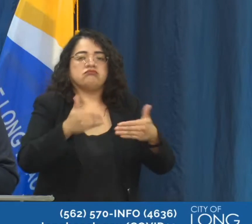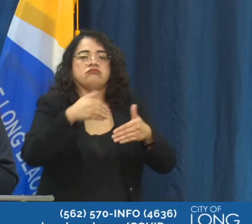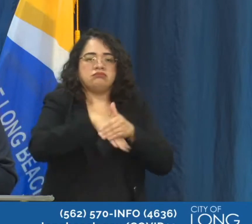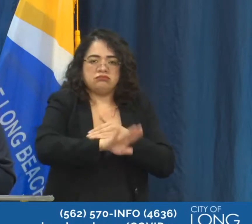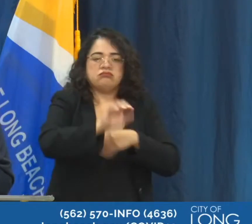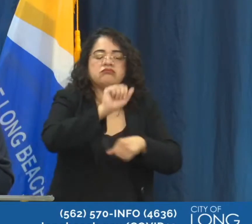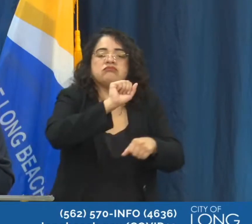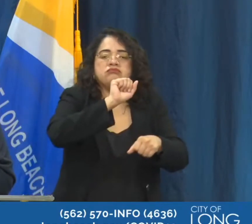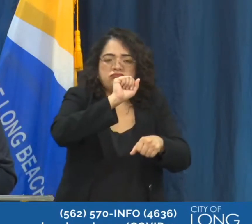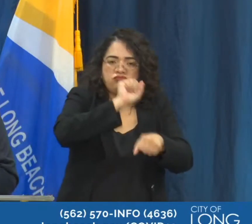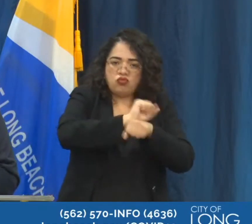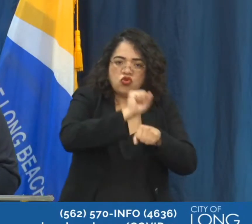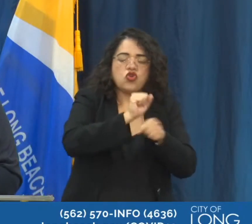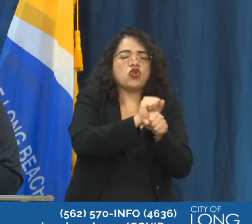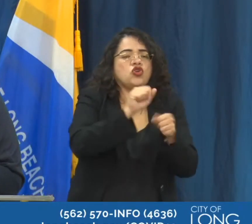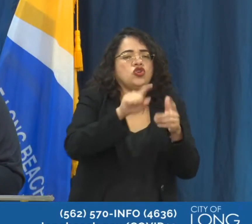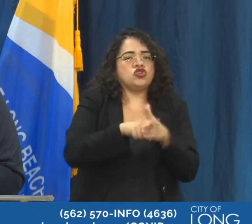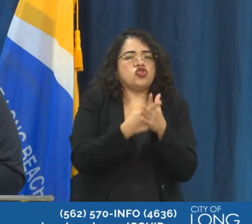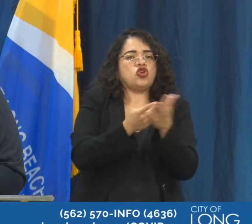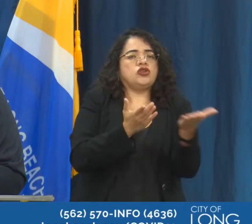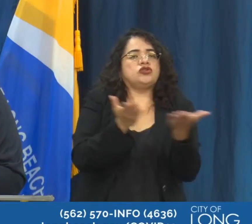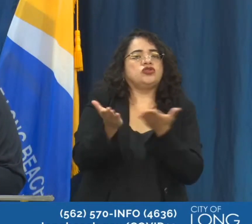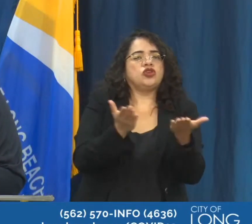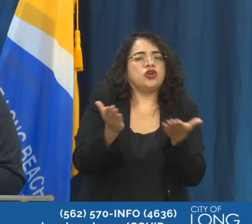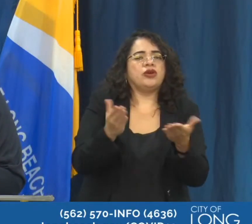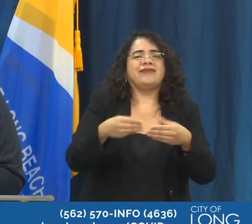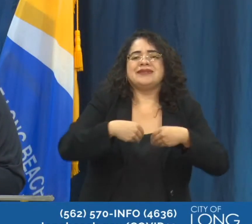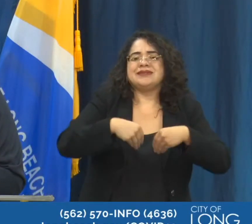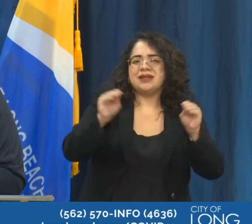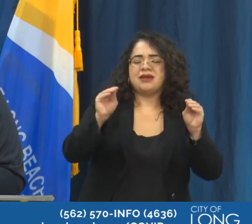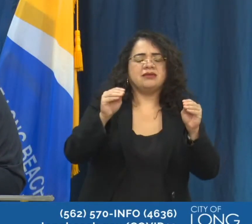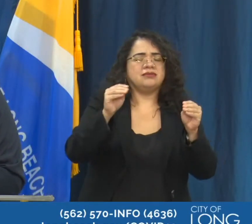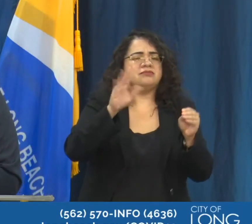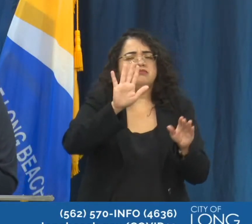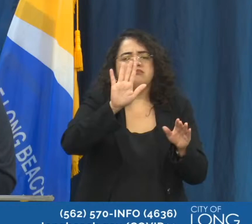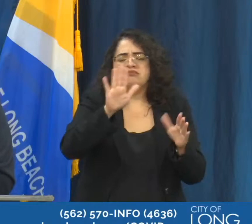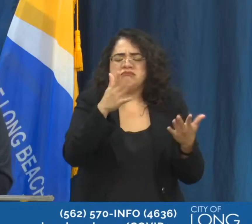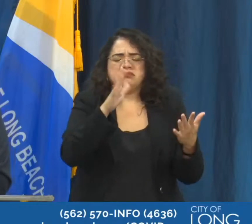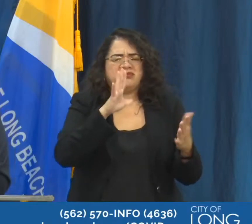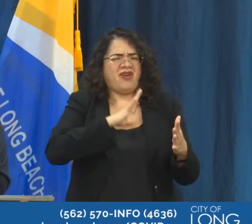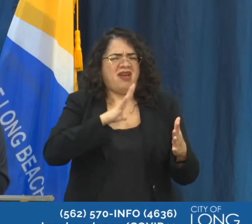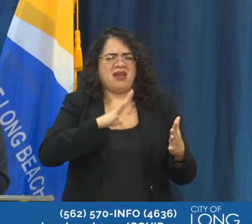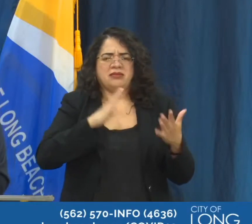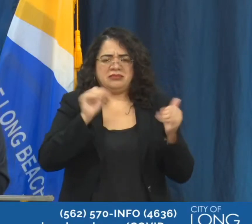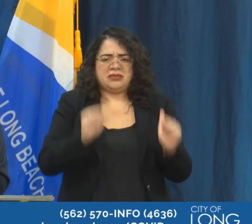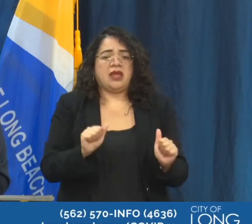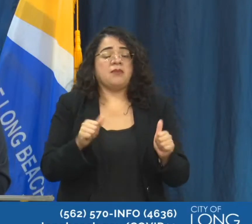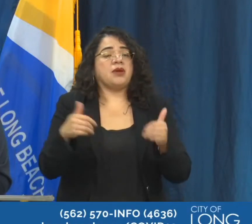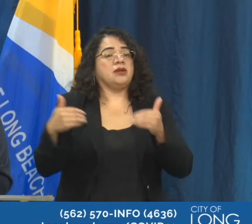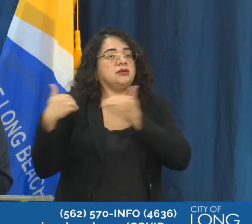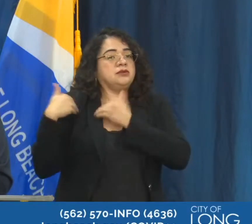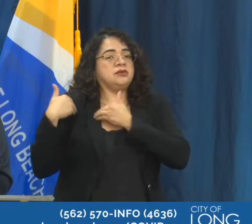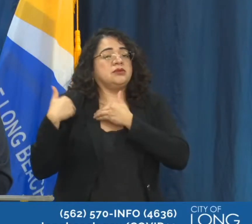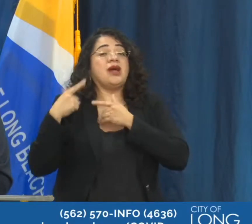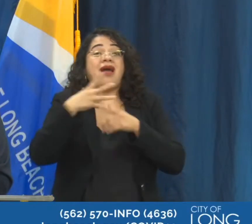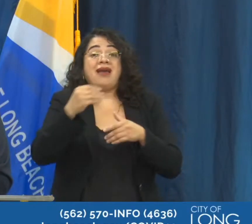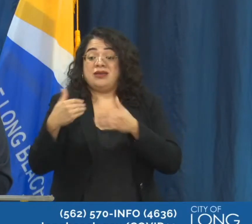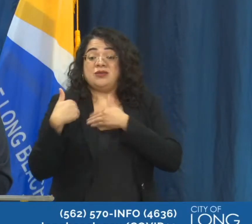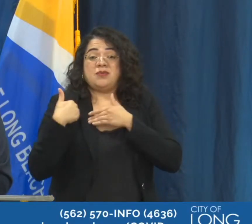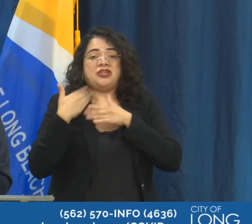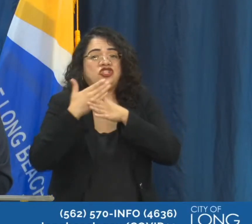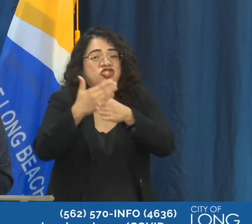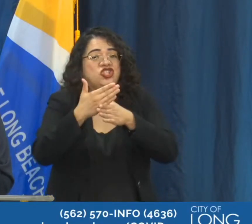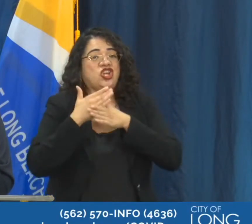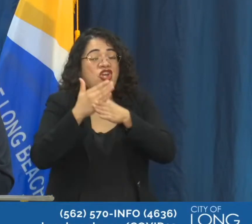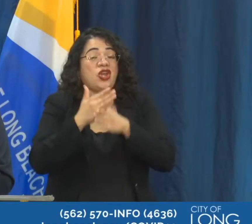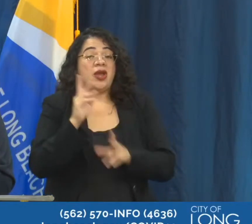empleados tomar medidas de precaución es una responsabilidad compartida y de las empresas y los clientes